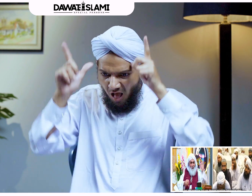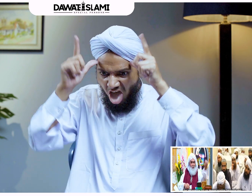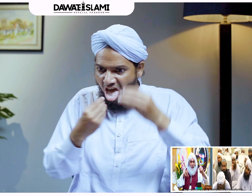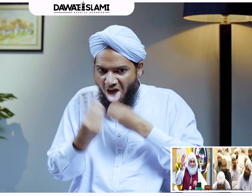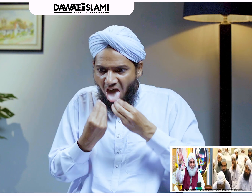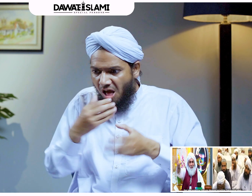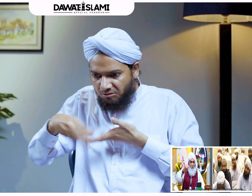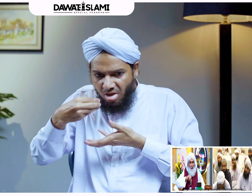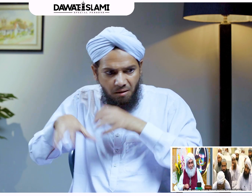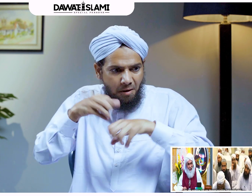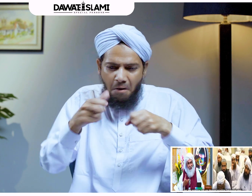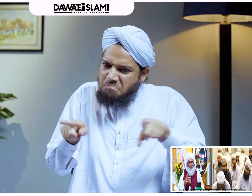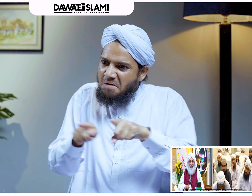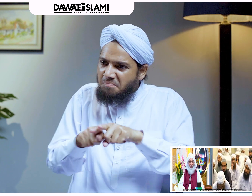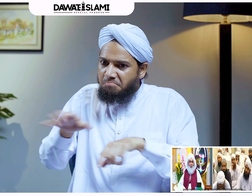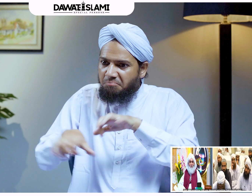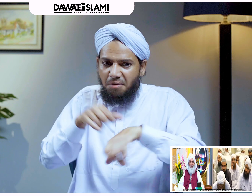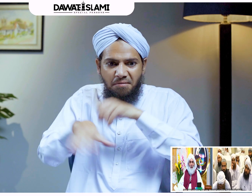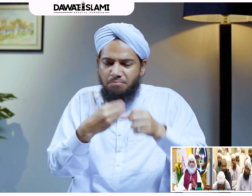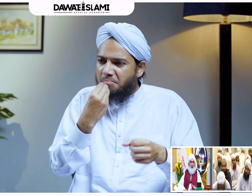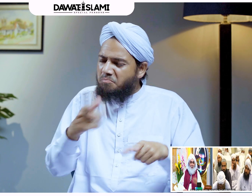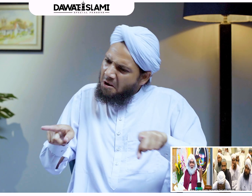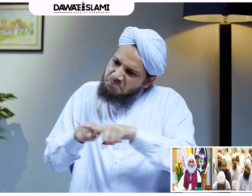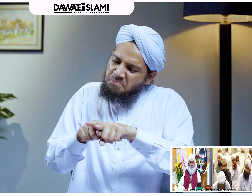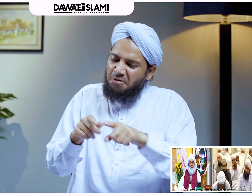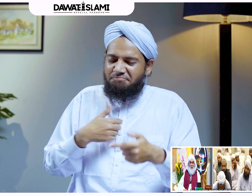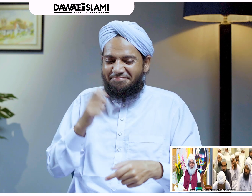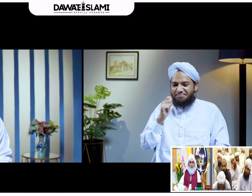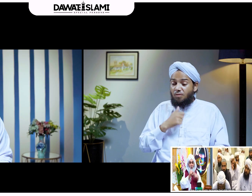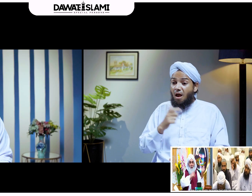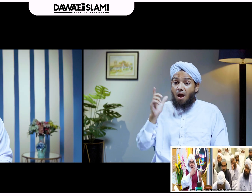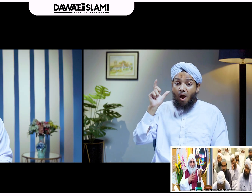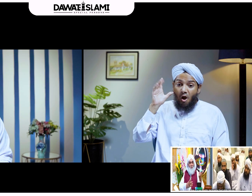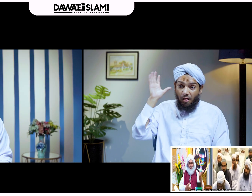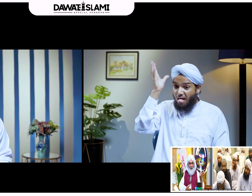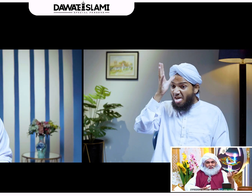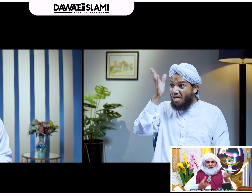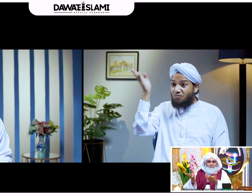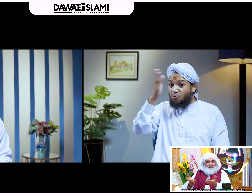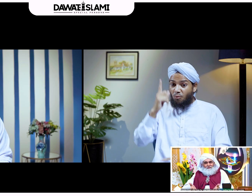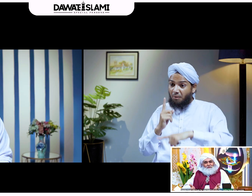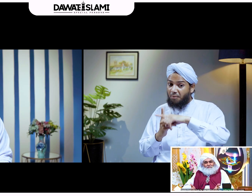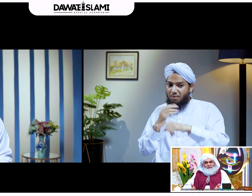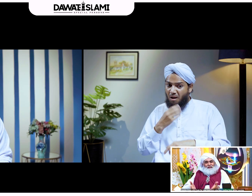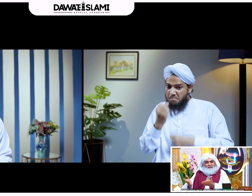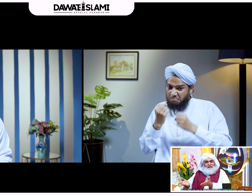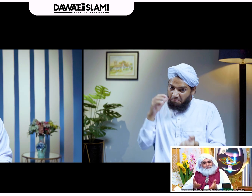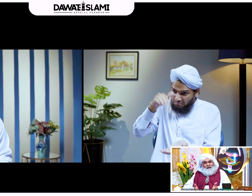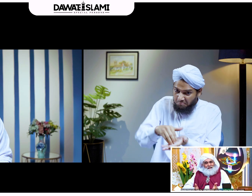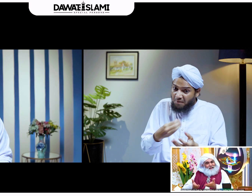ادھر ہاتھ مارا ادھر پیر مارا، یہ کر رہے ہوتے ہیں۔ اب اگر کوئی غیر مسلم ہو سکتا ہے دوڑ کر کھانا شروع کر دے تو یہ ہمارے جو نئی تہذیب کا